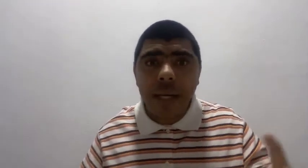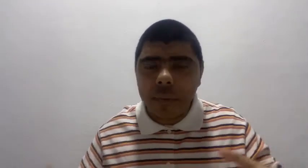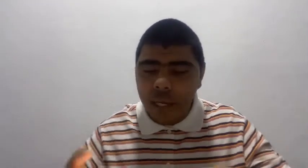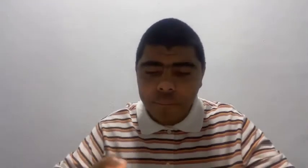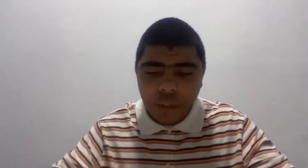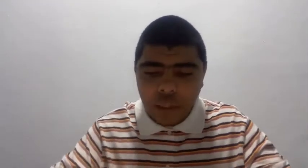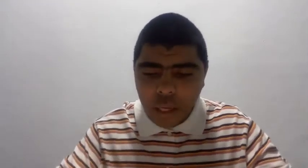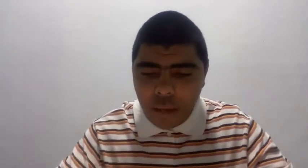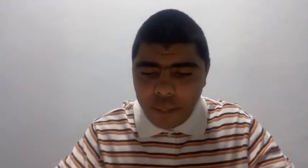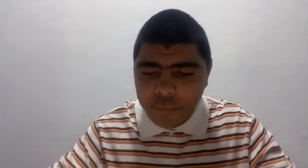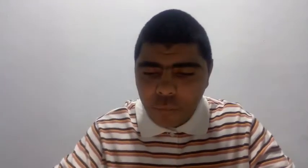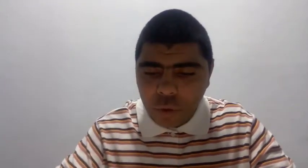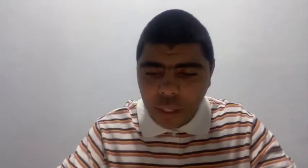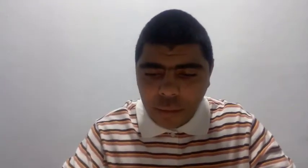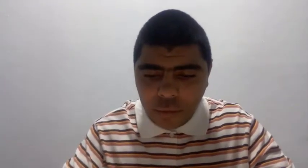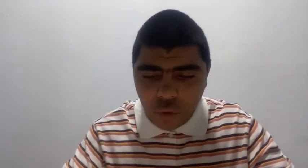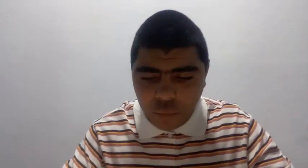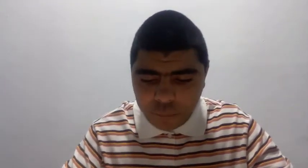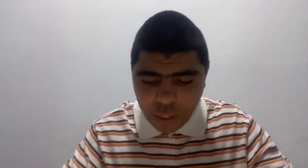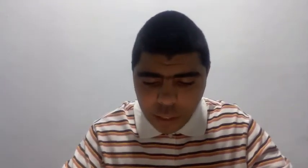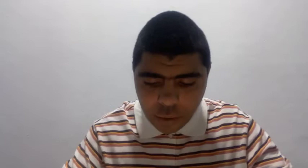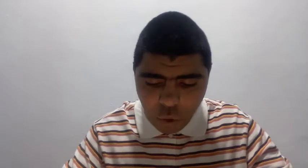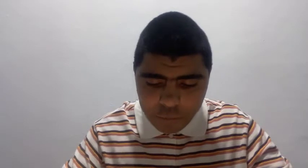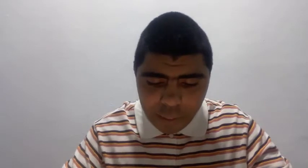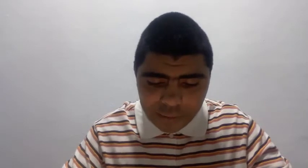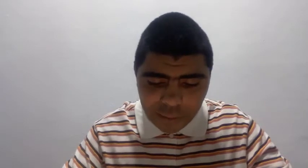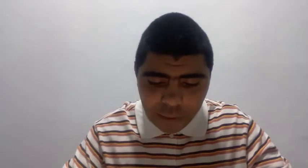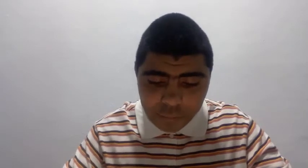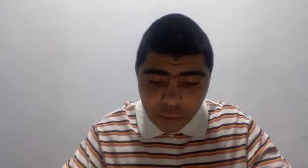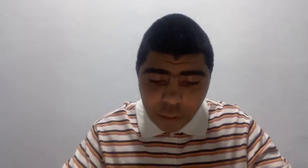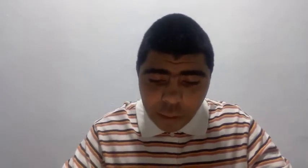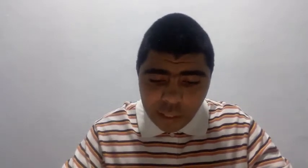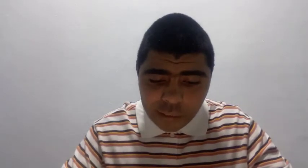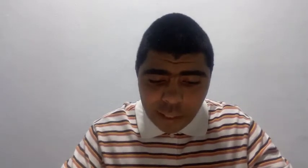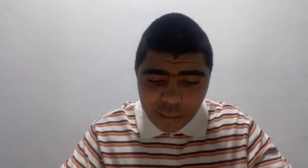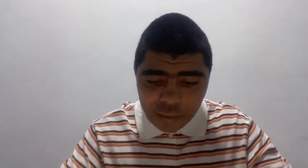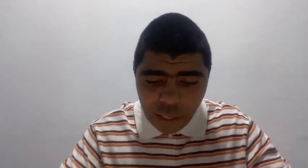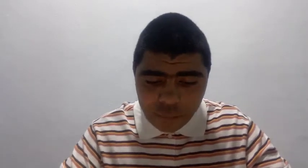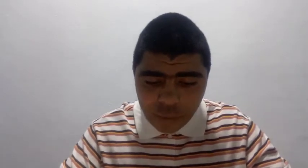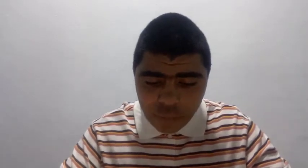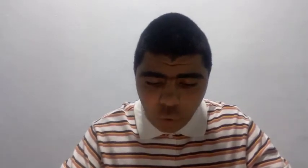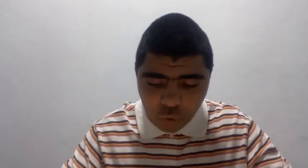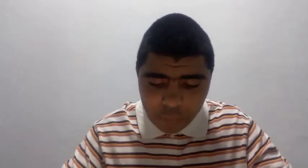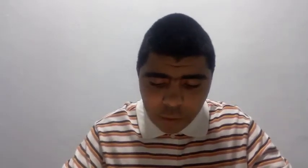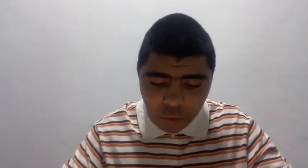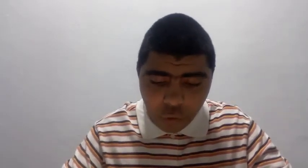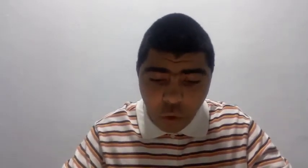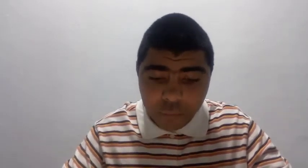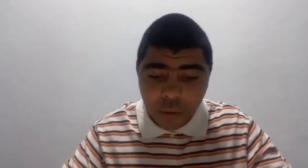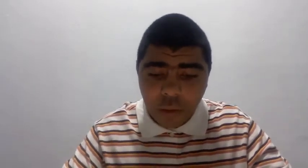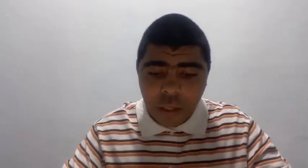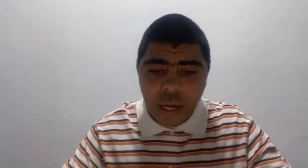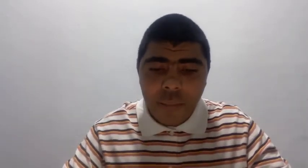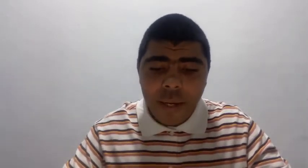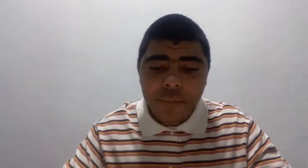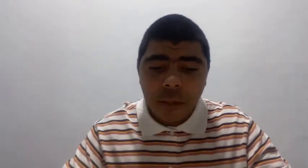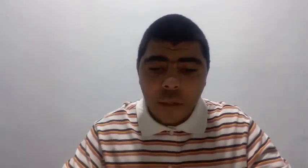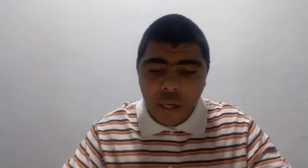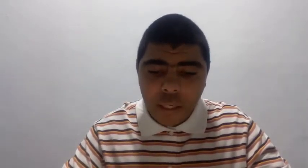Biblia. Amén. Estoy tratando de compartir esta linda y hermosa bendición. Amén.